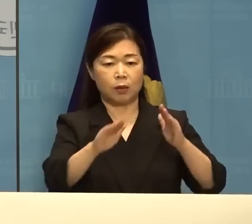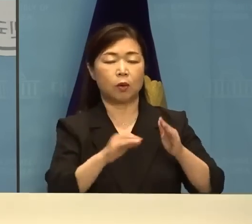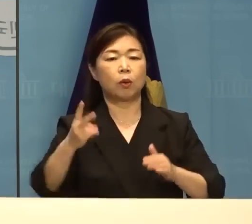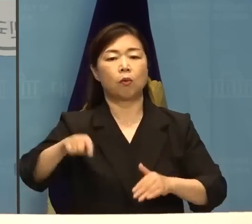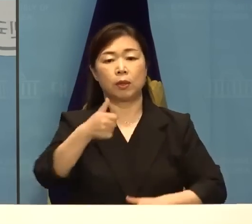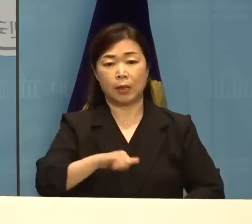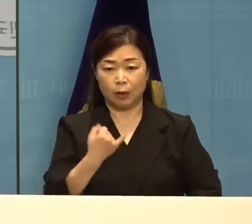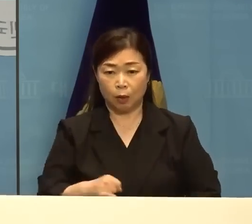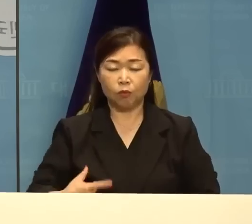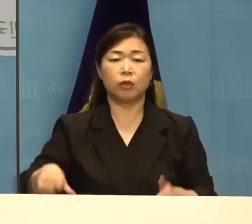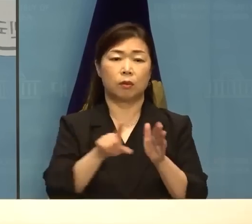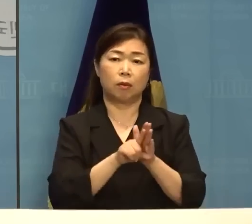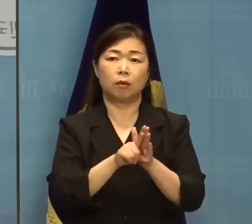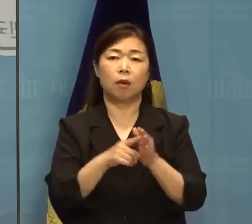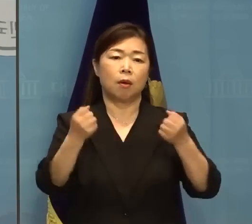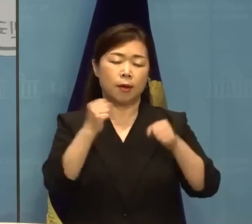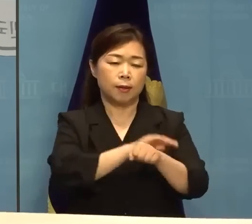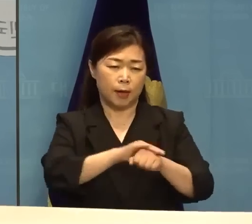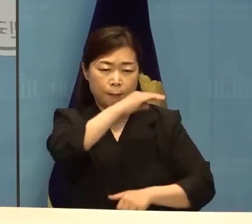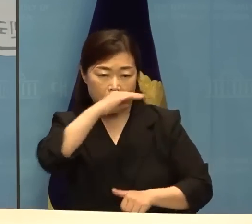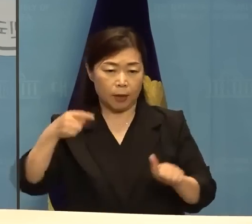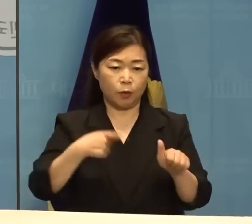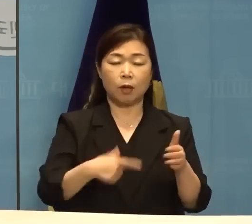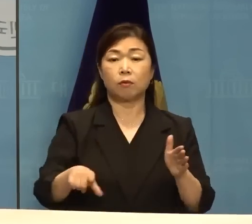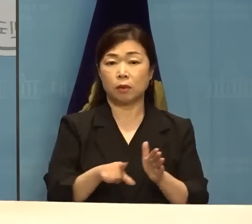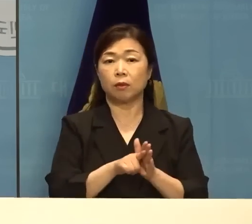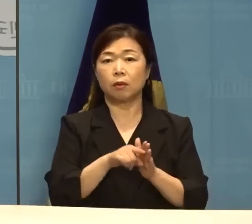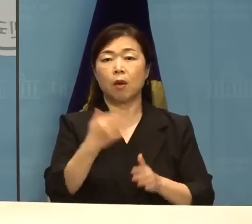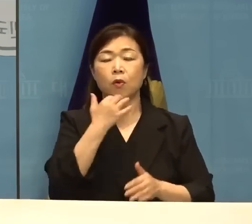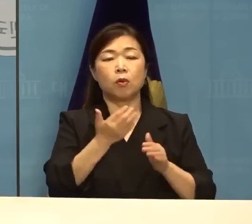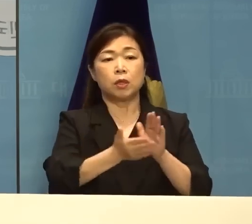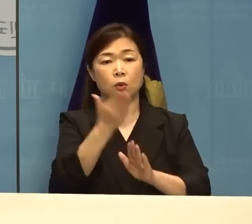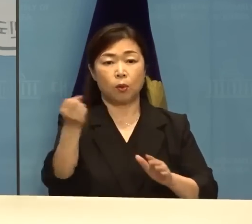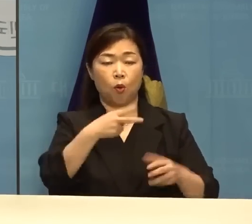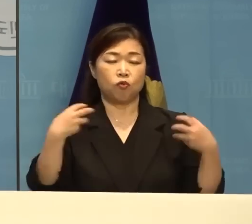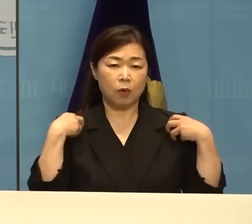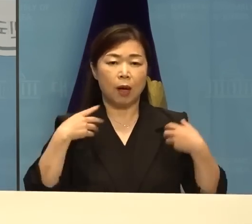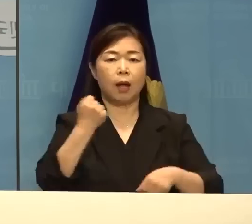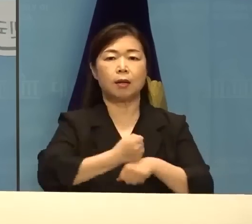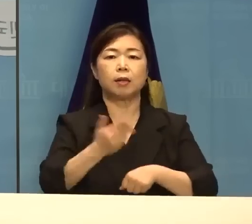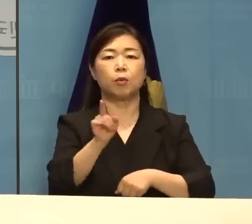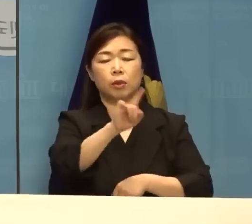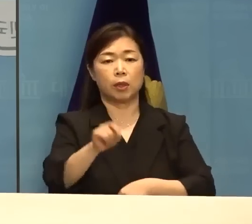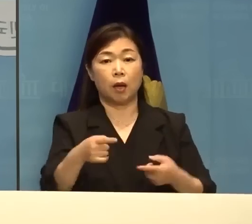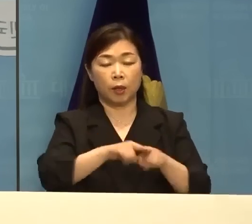우리 자녀들을 정말 우리가 건강하게 바르게 잘 교육하기 위해서 서울시와 국가는 어떻게 해야 되겠는가 여러분들이 함께